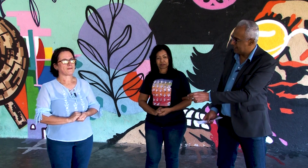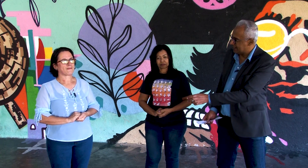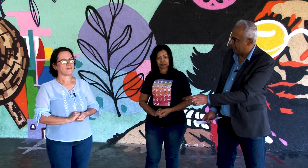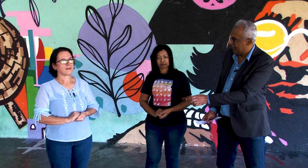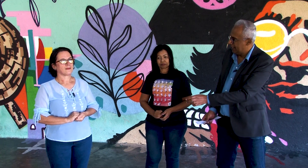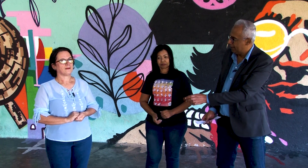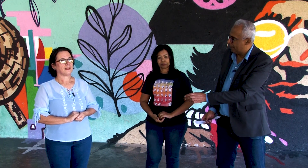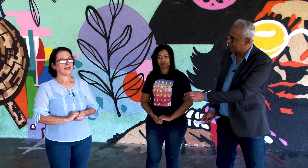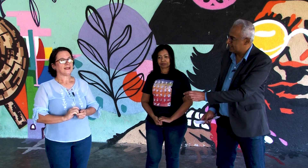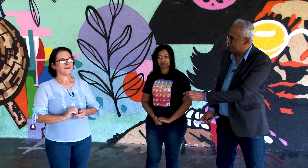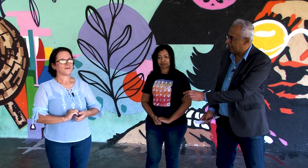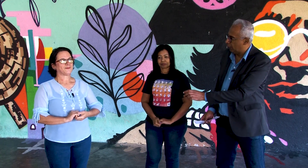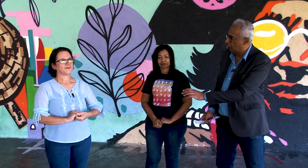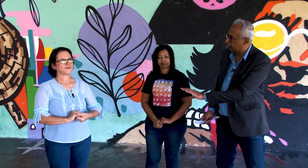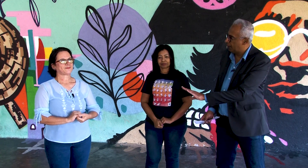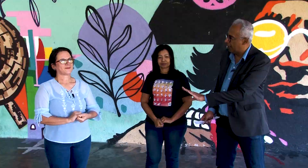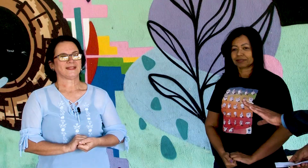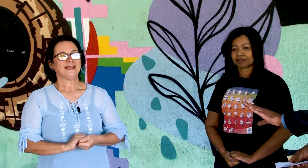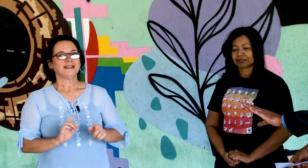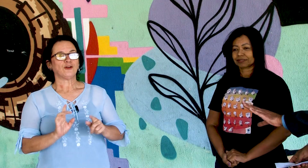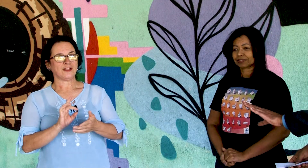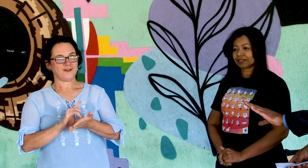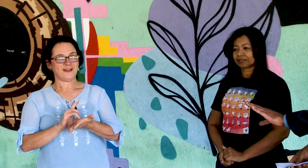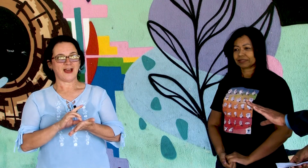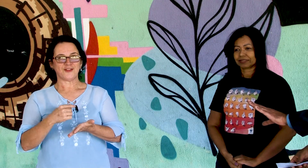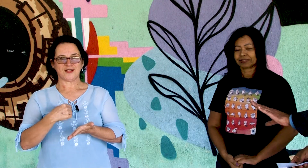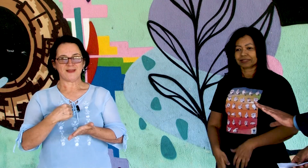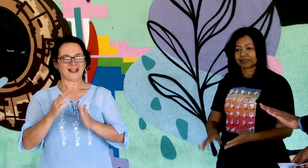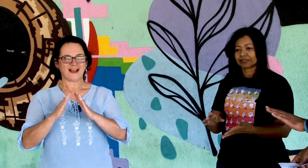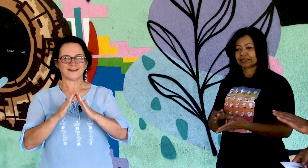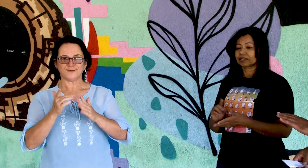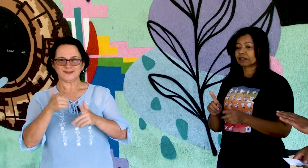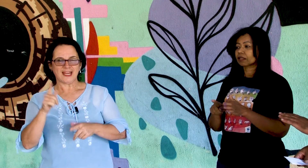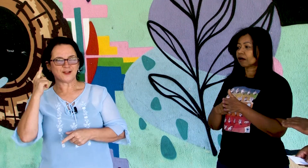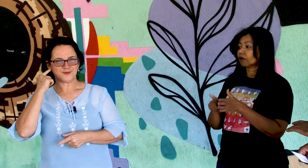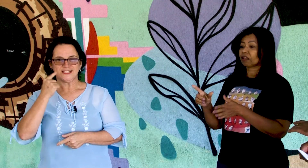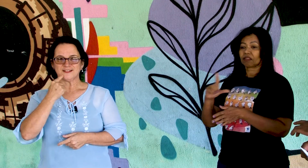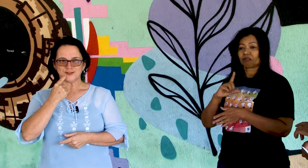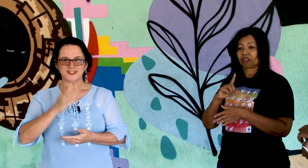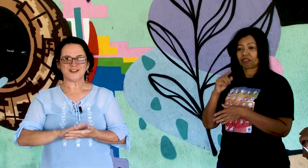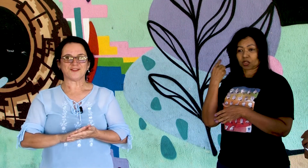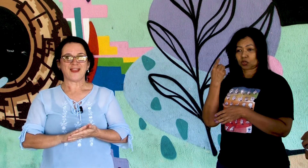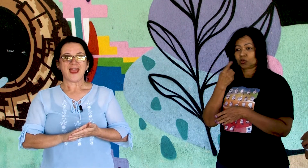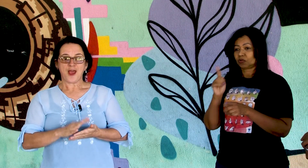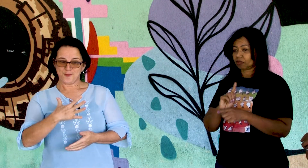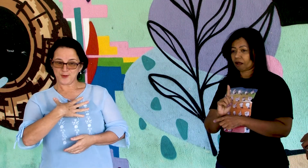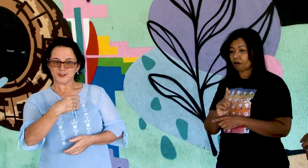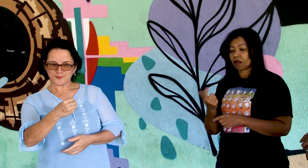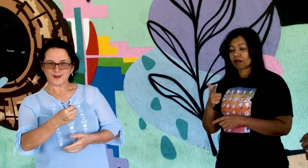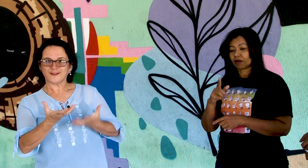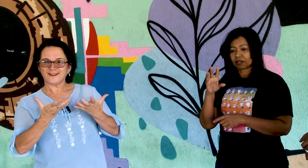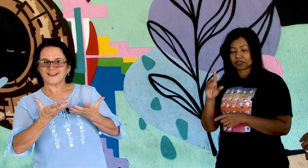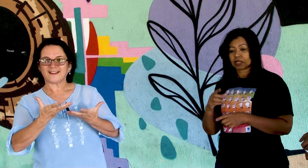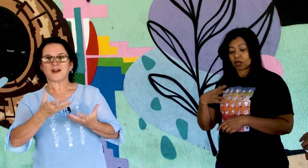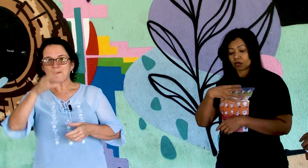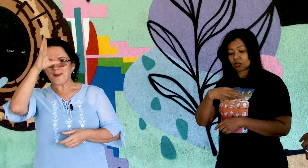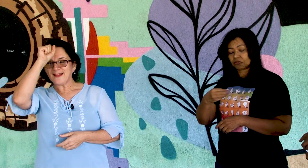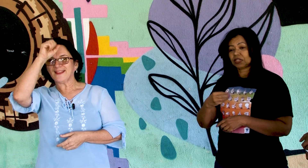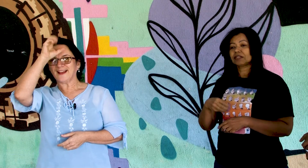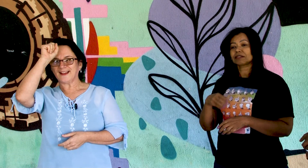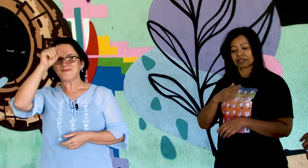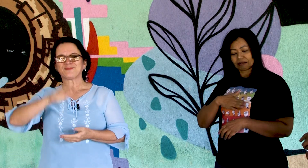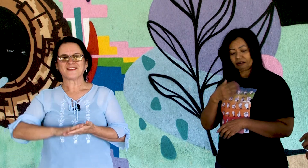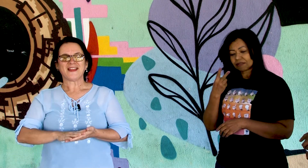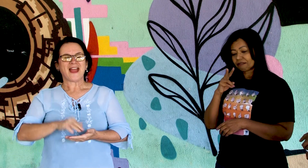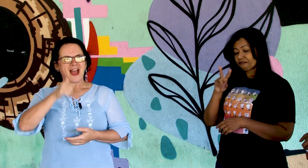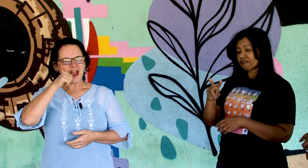em casa, não é? Mas assim, ou não tem mais? Não, na verdade, na minha casa eu não tenho deficiência auditiva. Os meus filhos que queriam